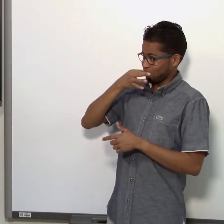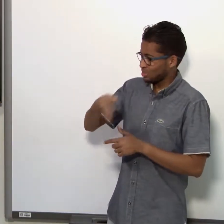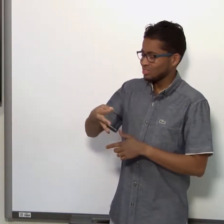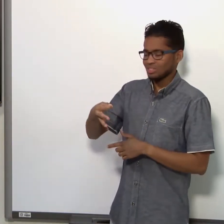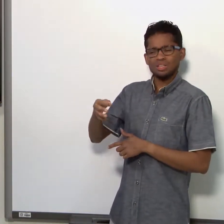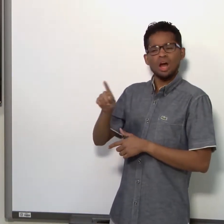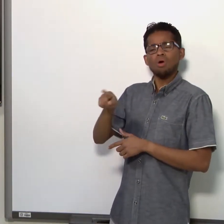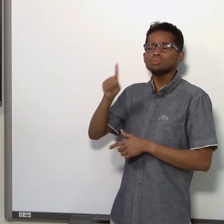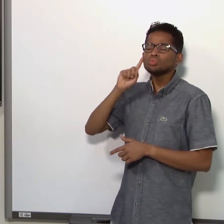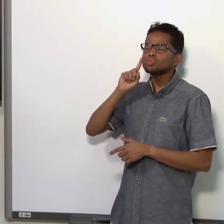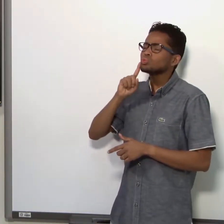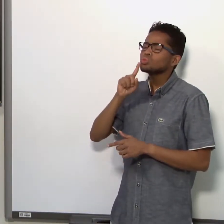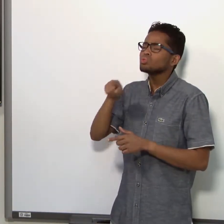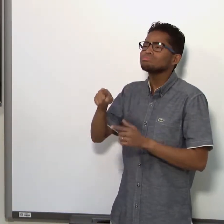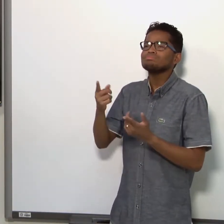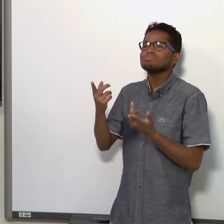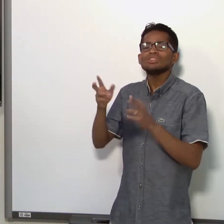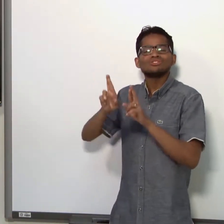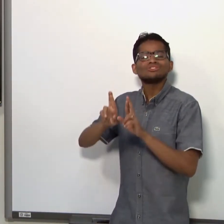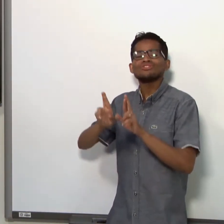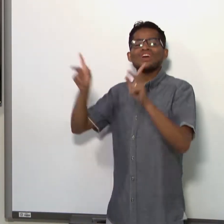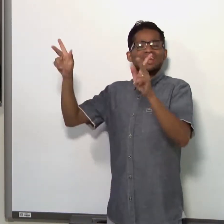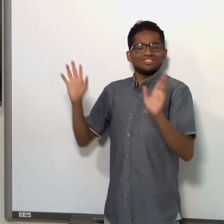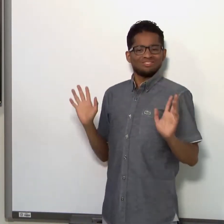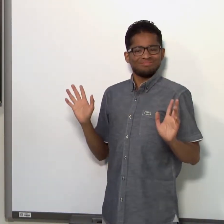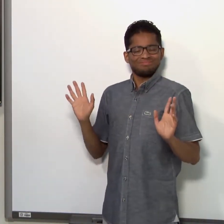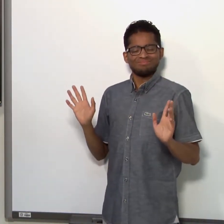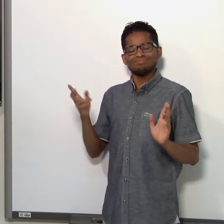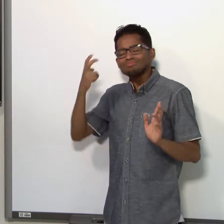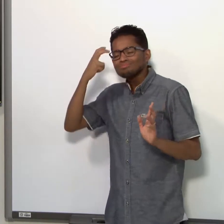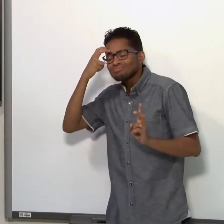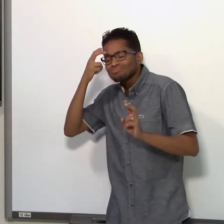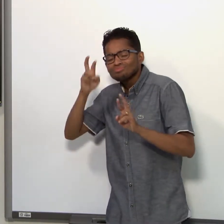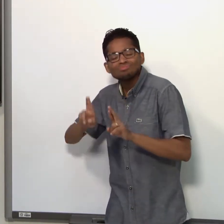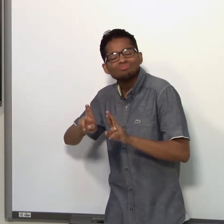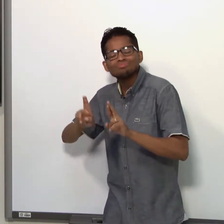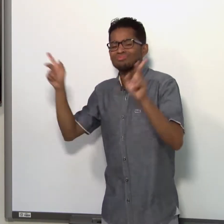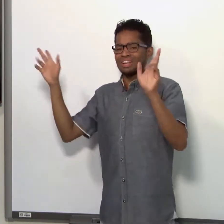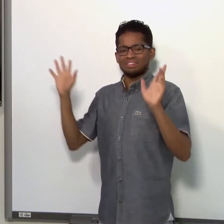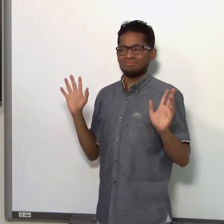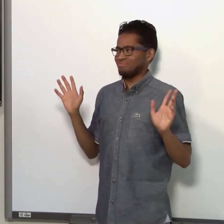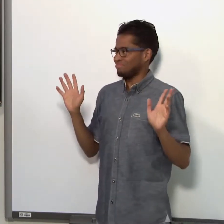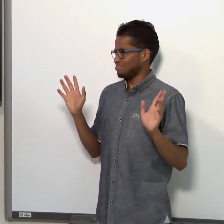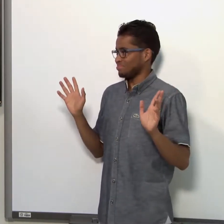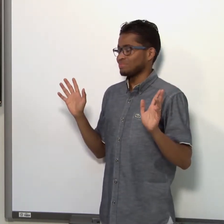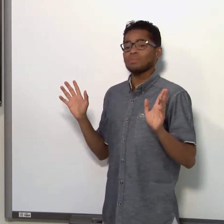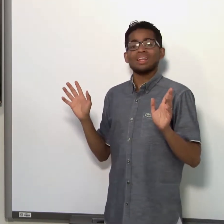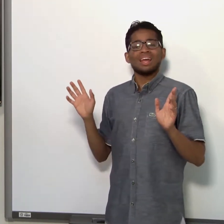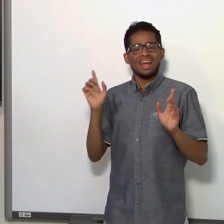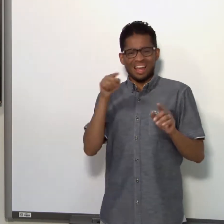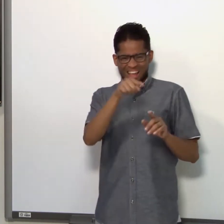Na teoria crítica, o surdo é diferente, tem sua cultura.